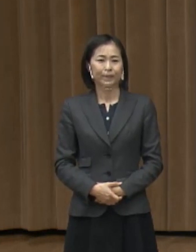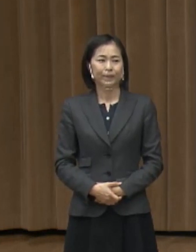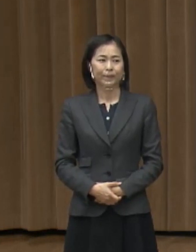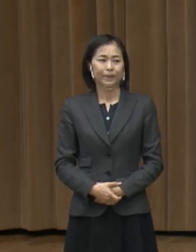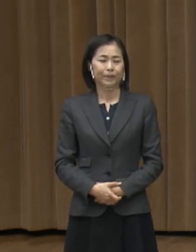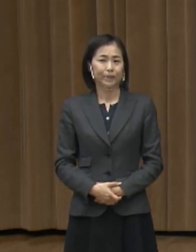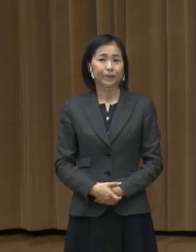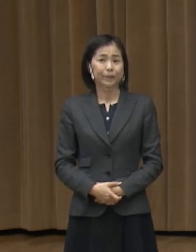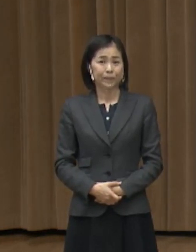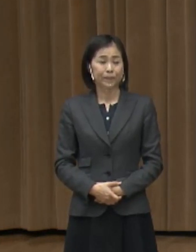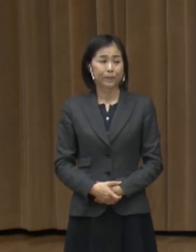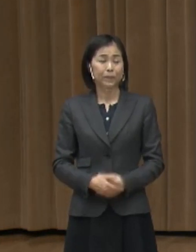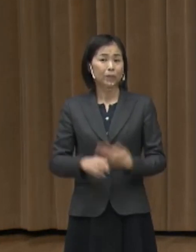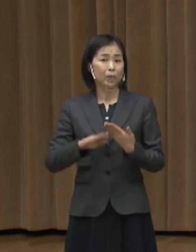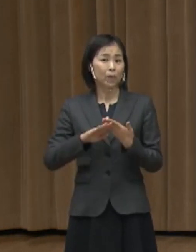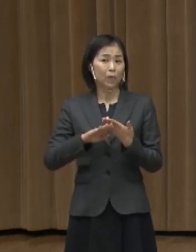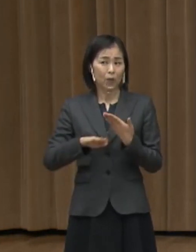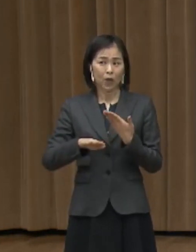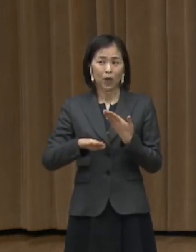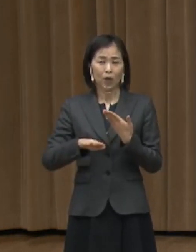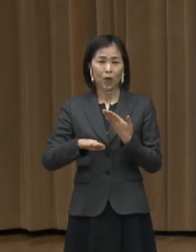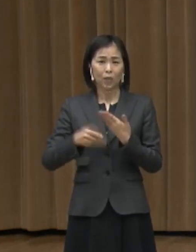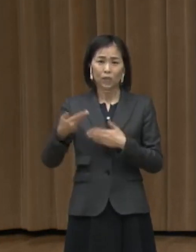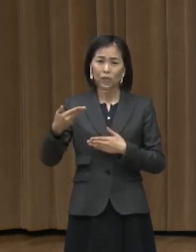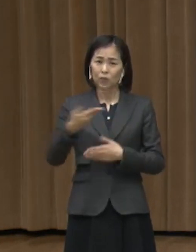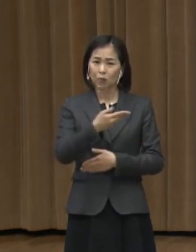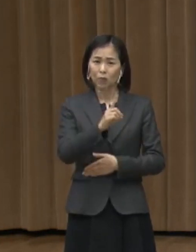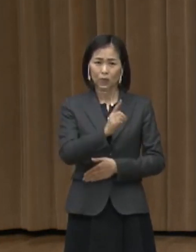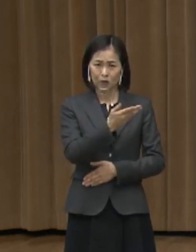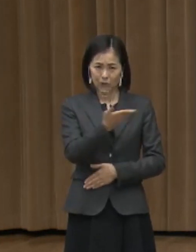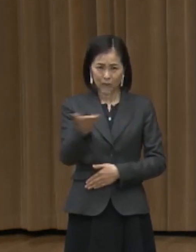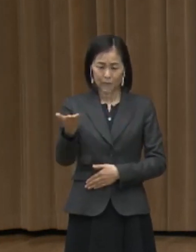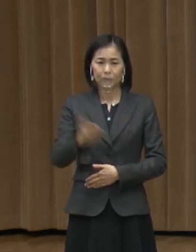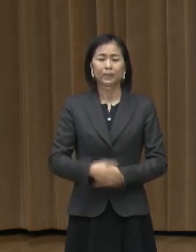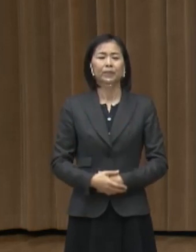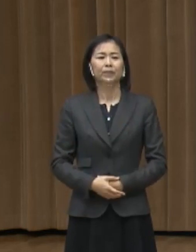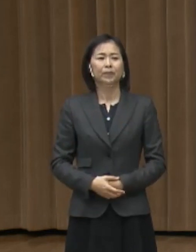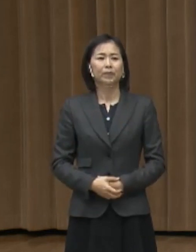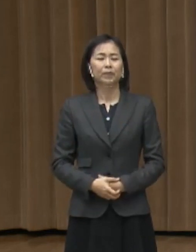よろしいですか。じゃあ、その他質問ありましたら各社さんお願いします。